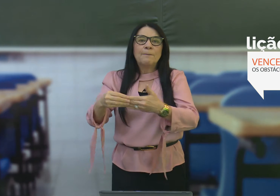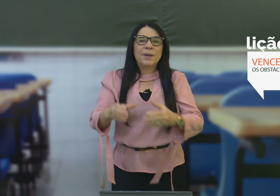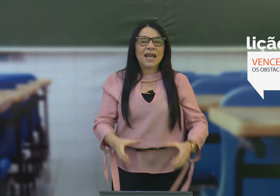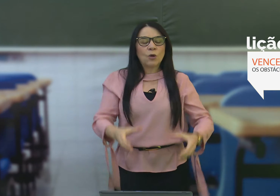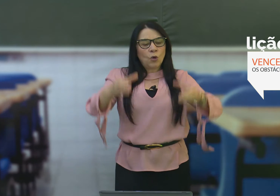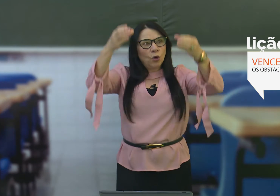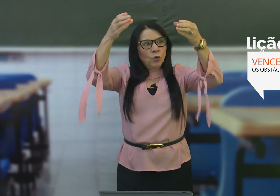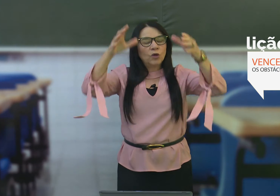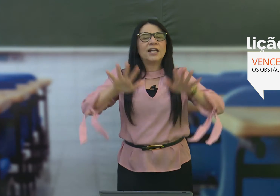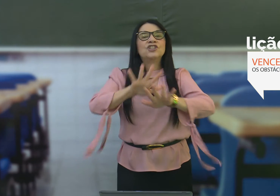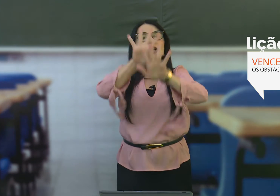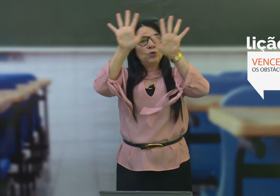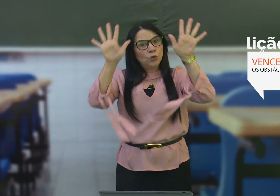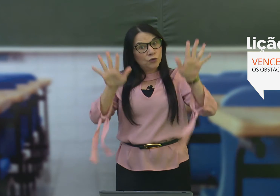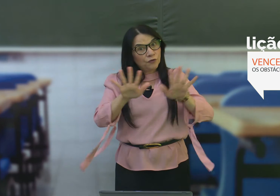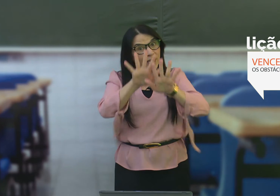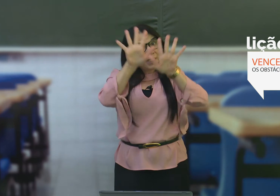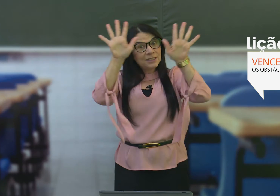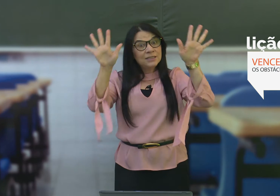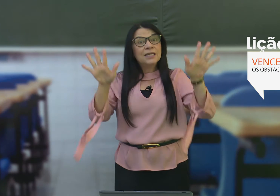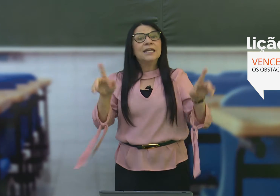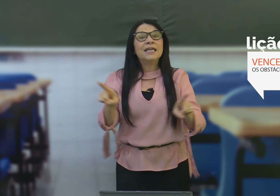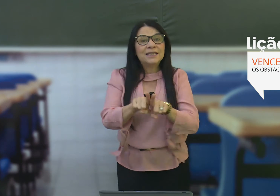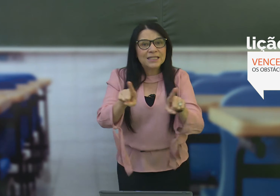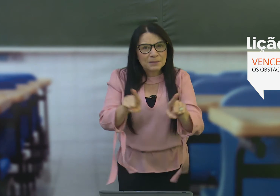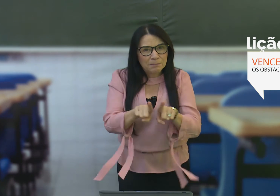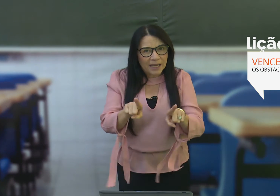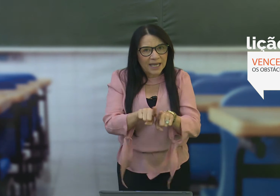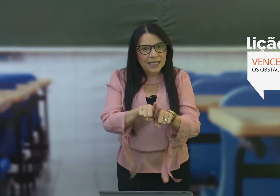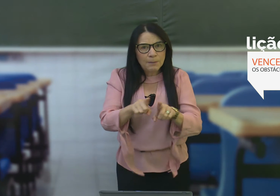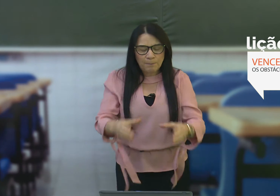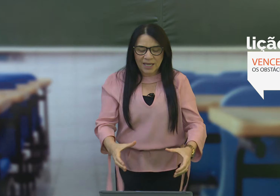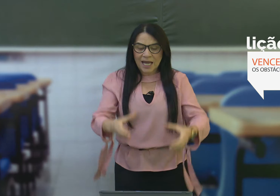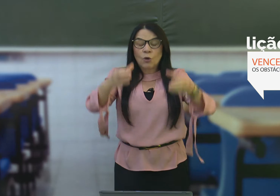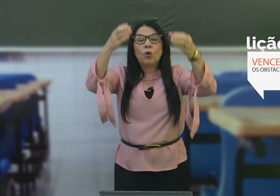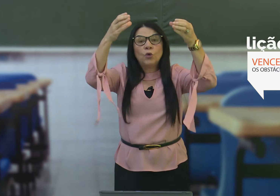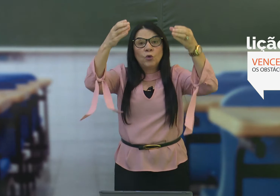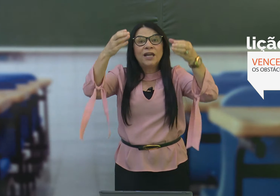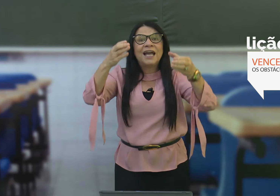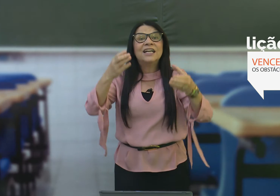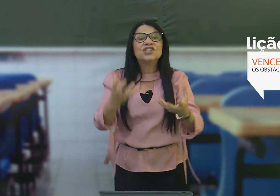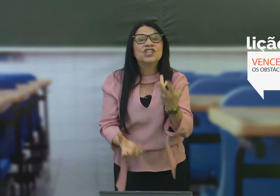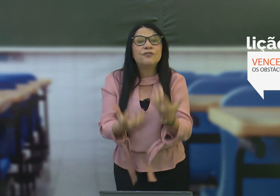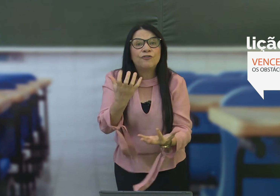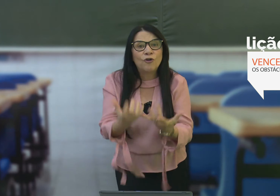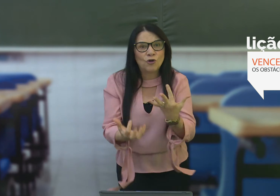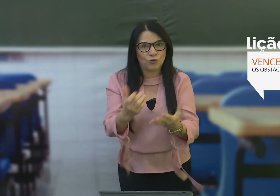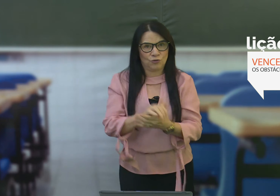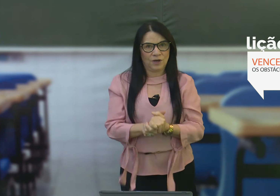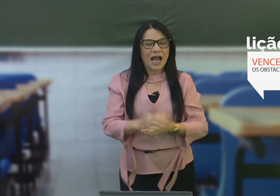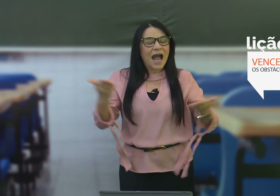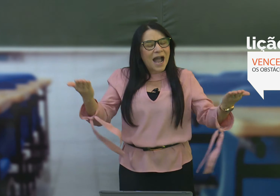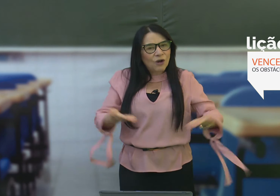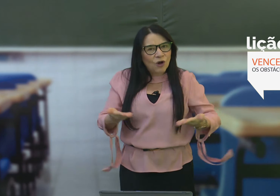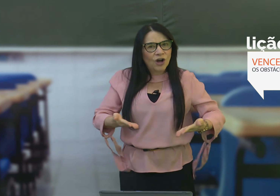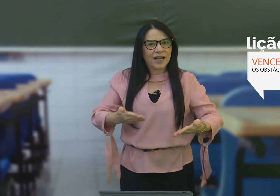pela coluna de nuvem e também pela coluna de fogo. Agora,